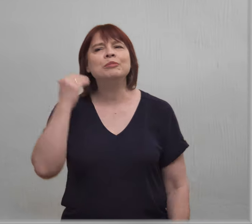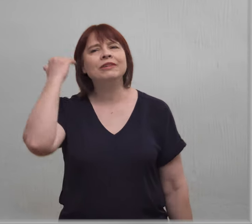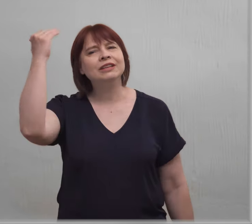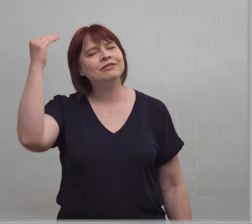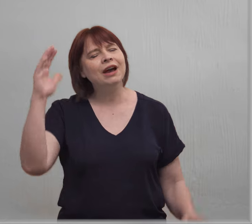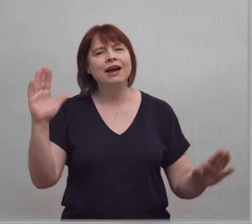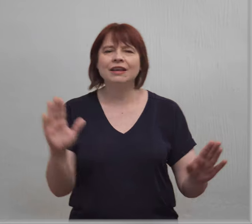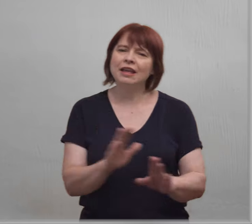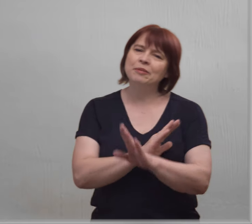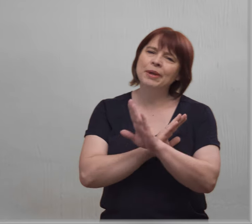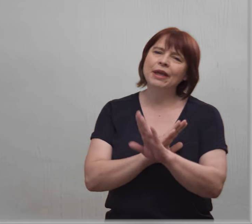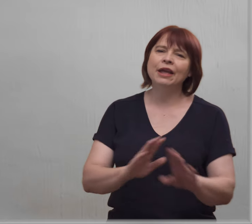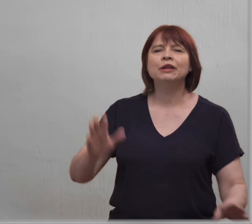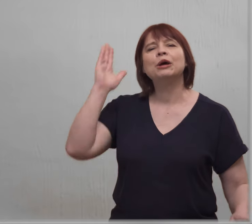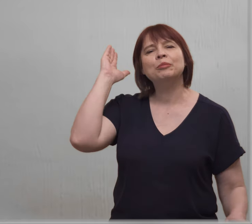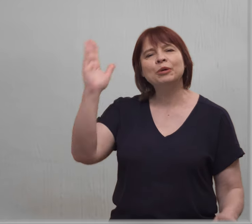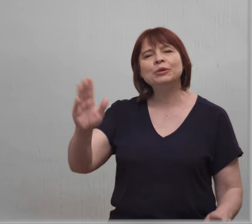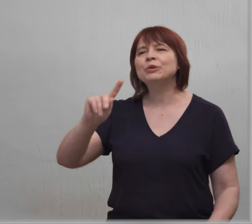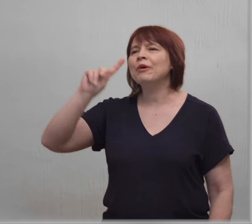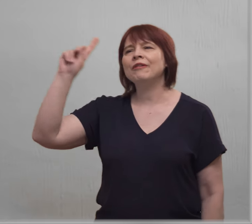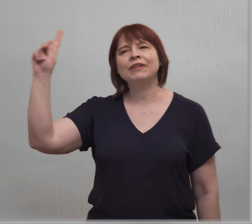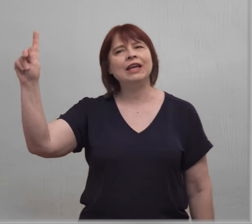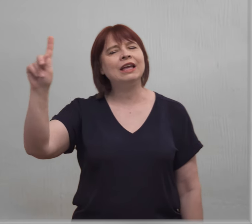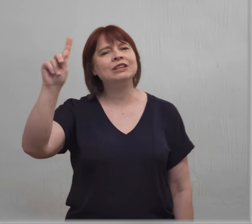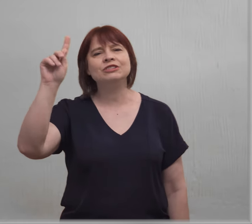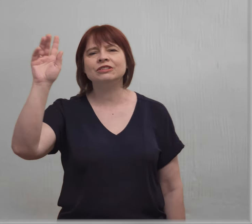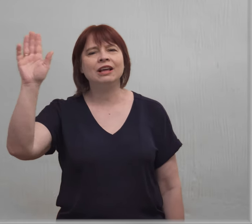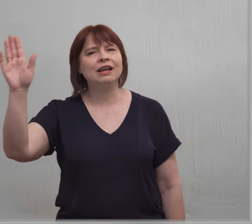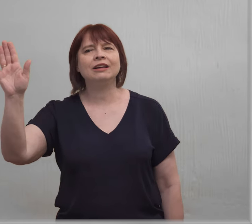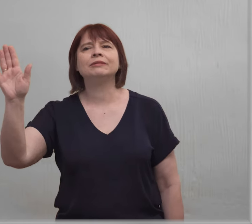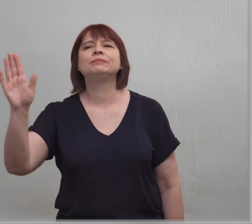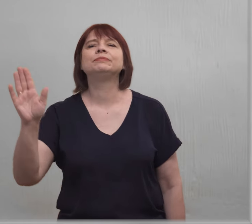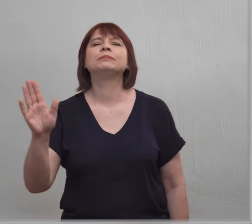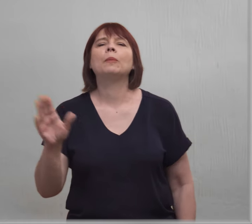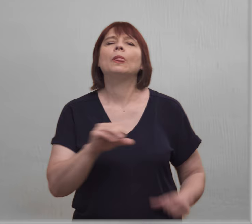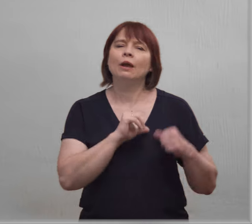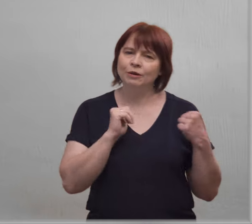о любви твоей петь буду вечно,